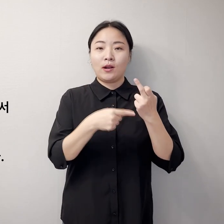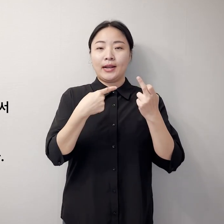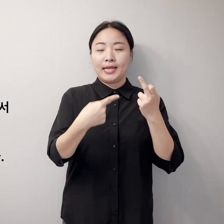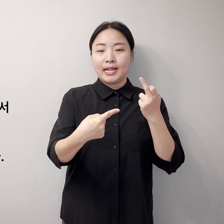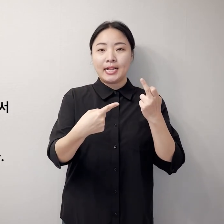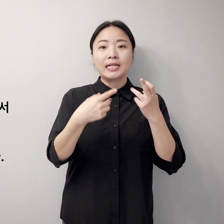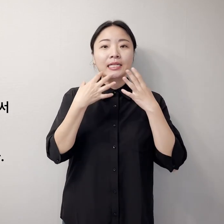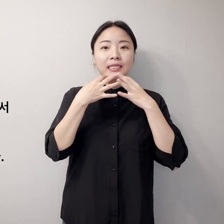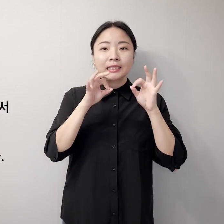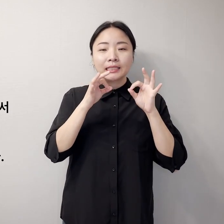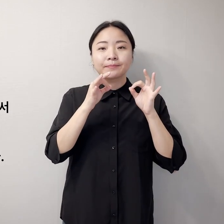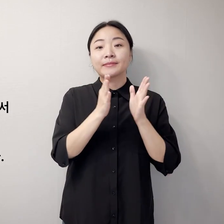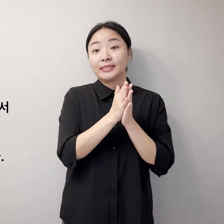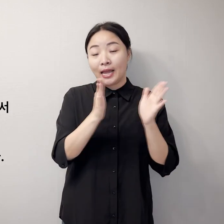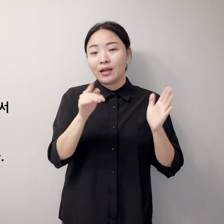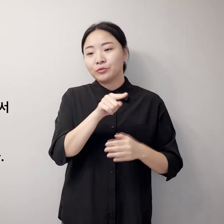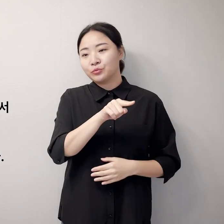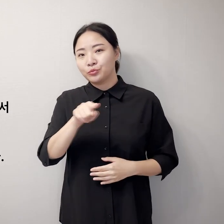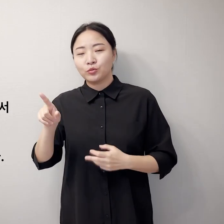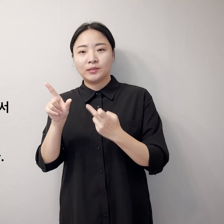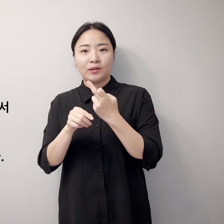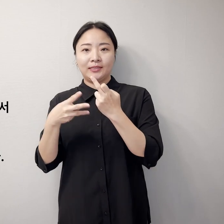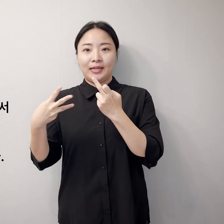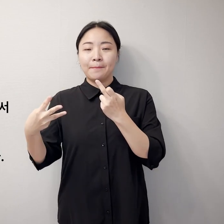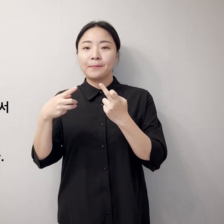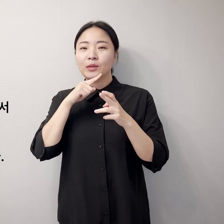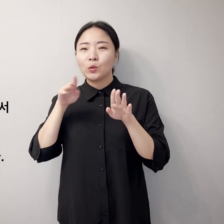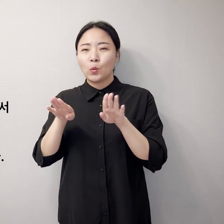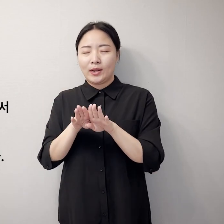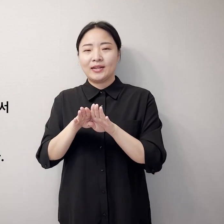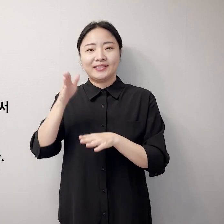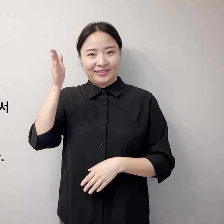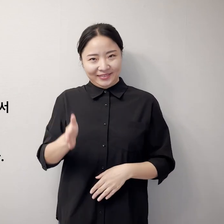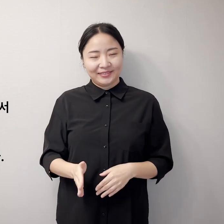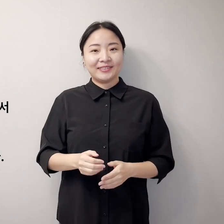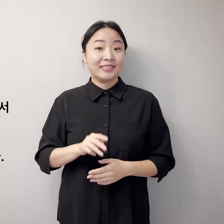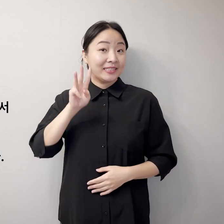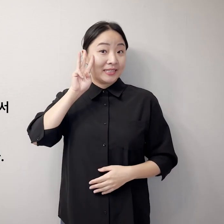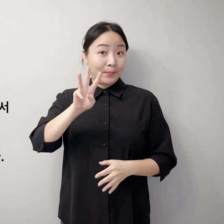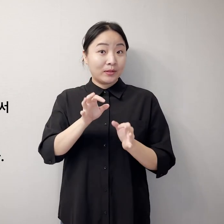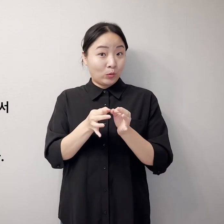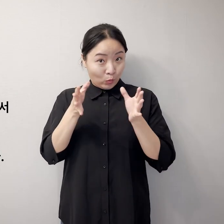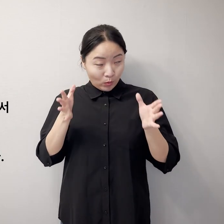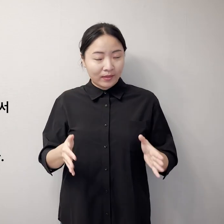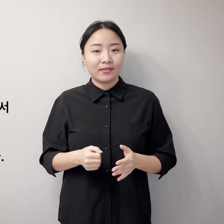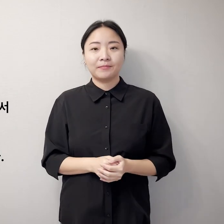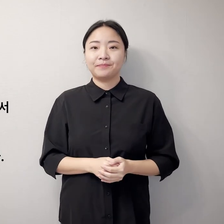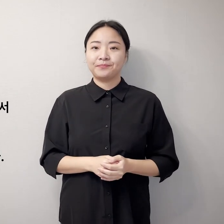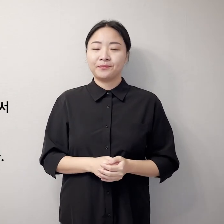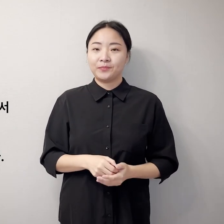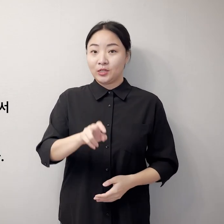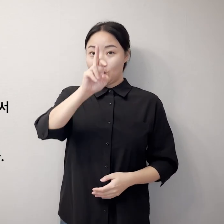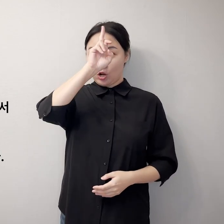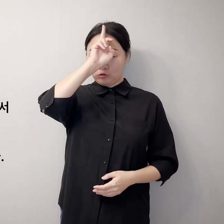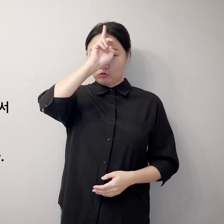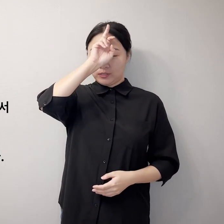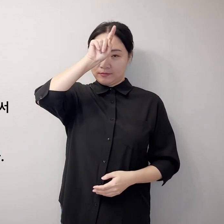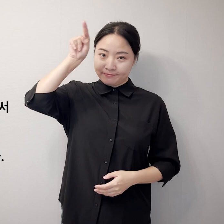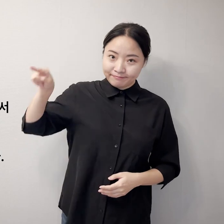12월 1일 금요일부터 12월 3일 일요일까지 3일간 오후 12시부터